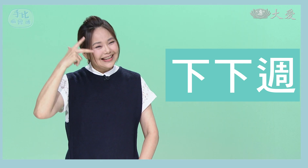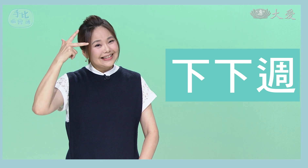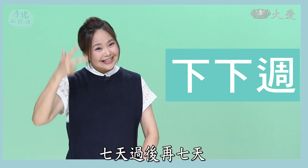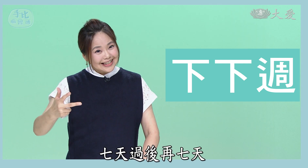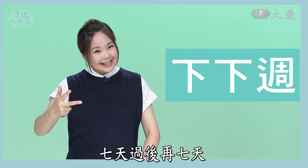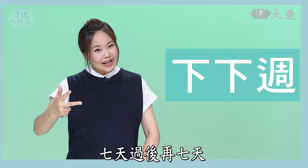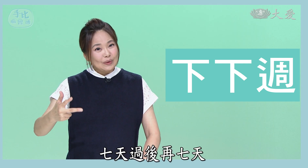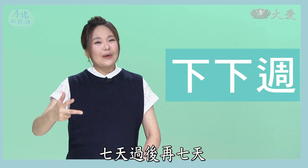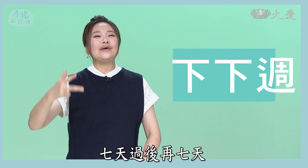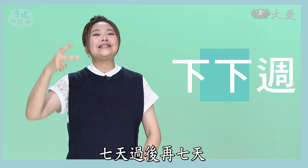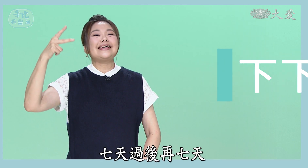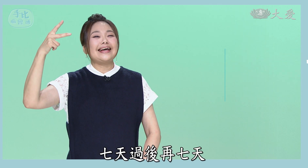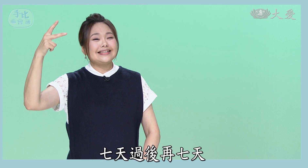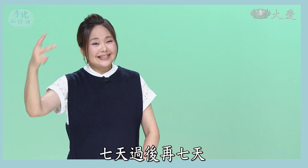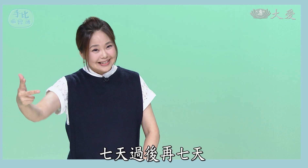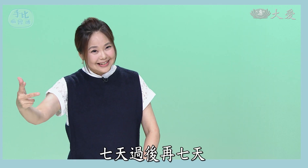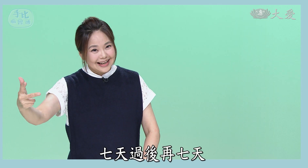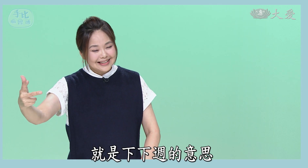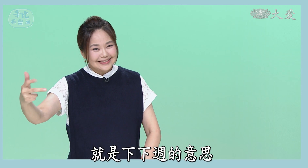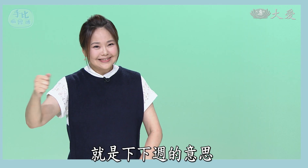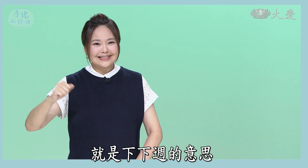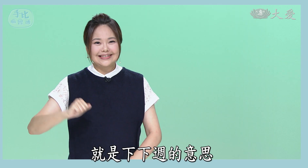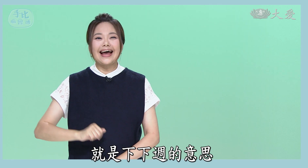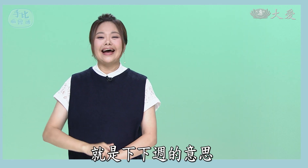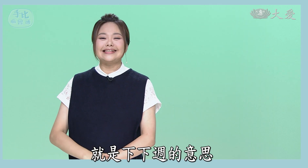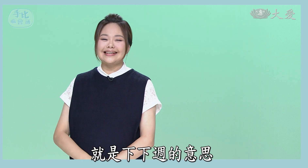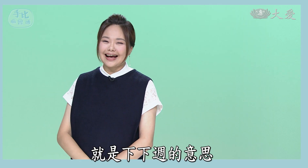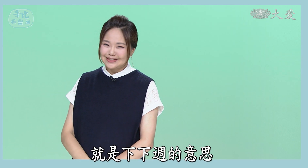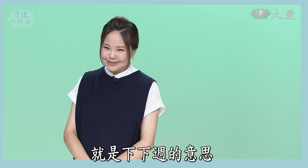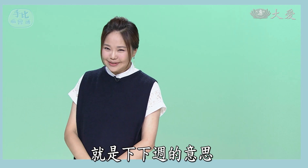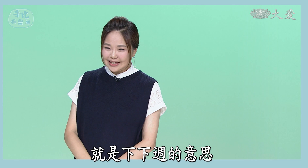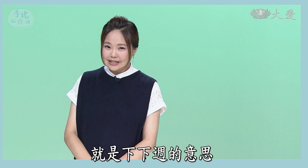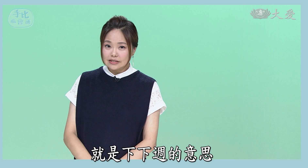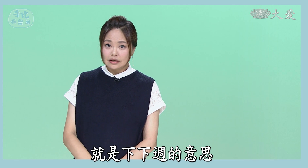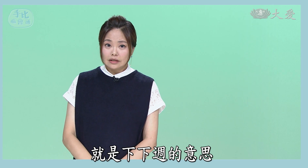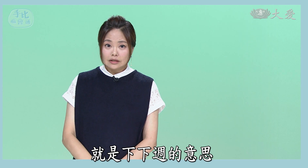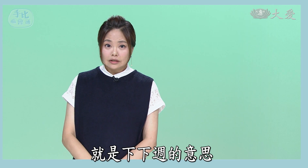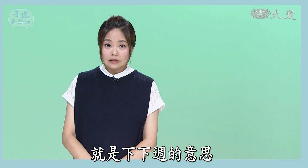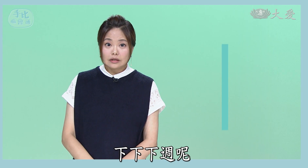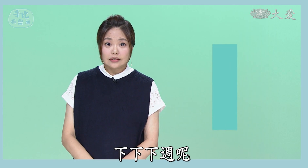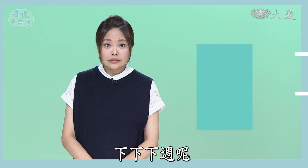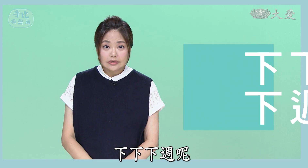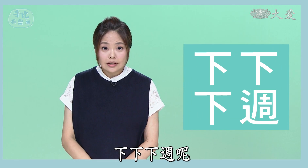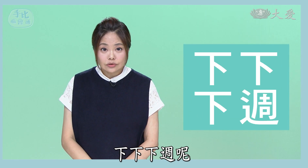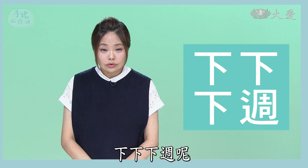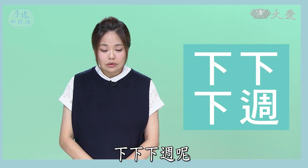七天过后再七天，就是下下周的意思。那下下下周呢？